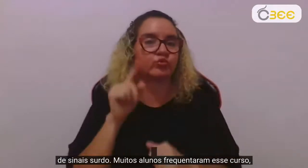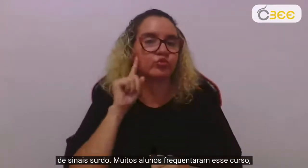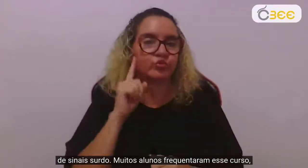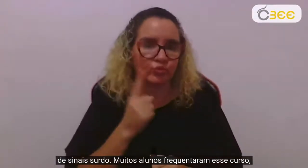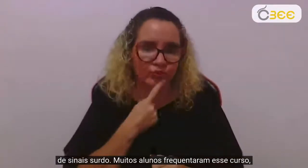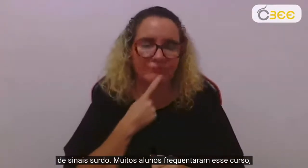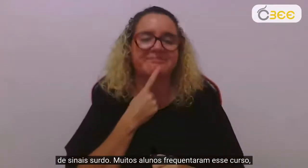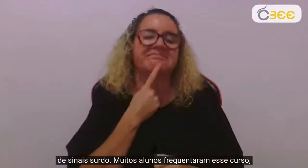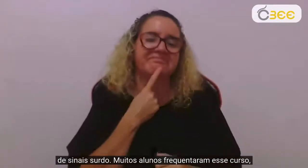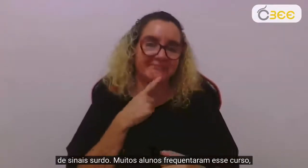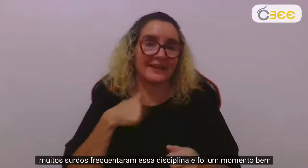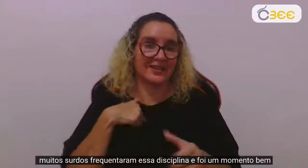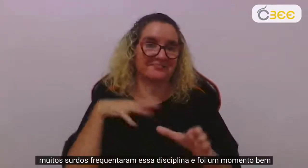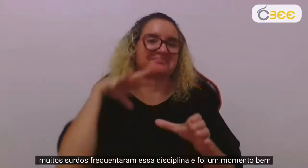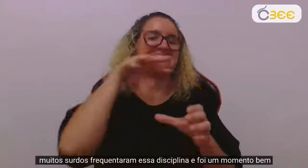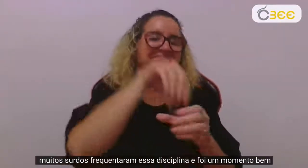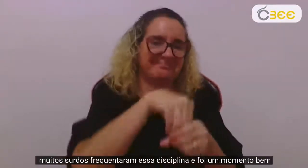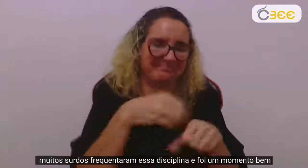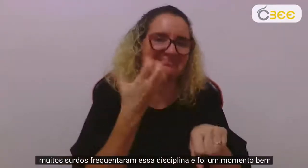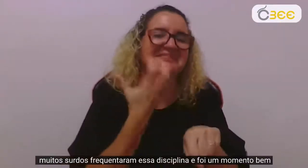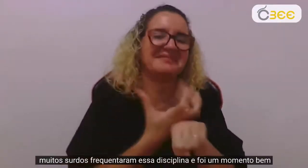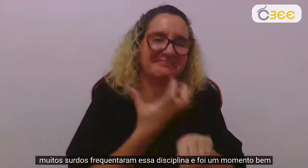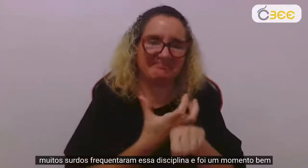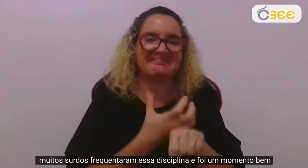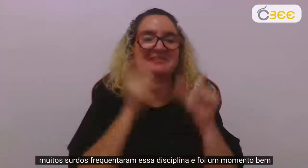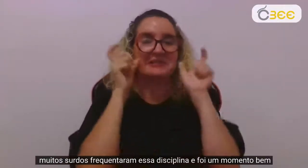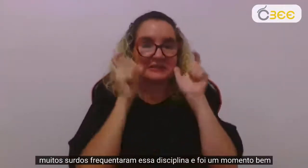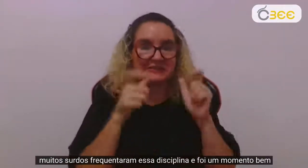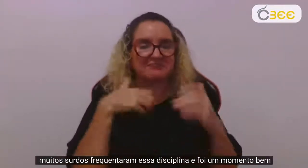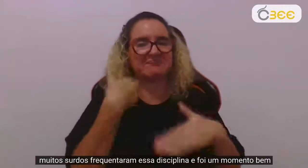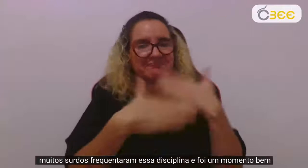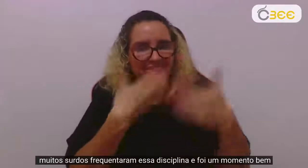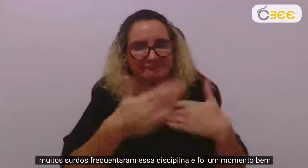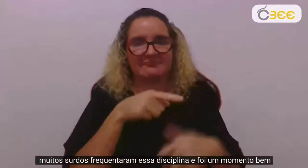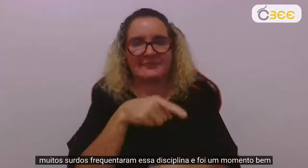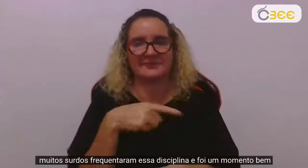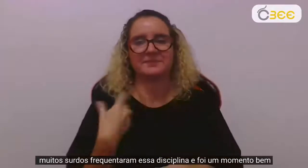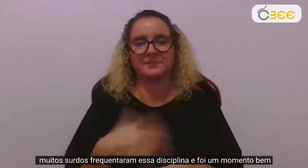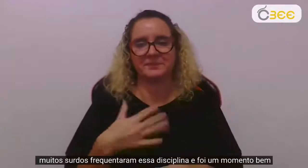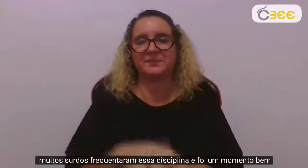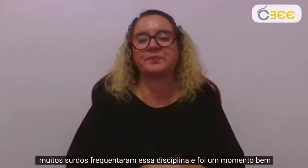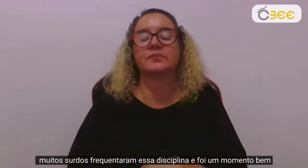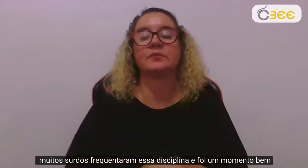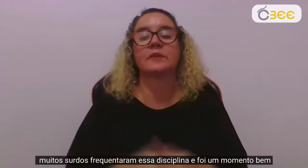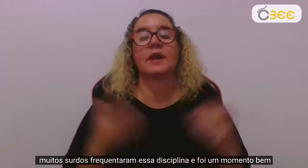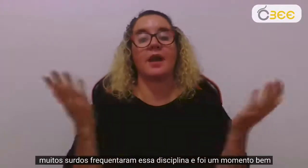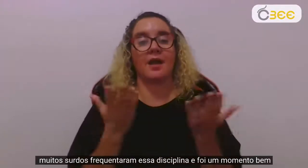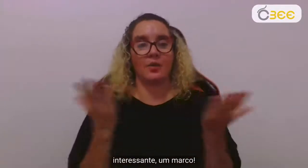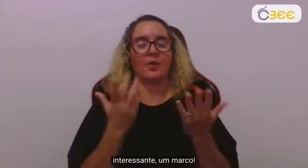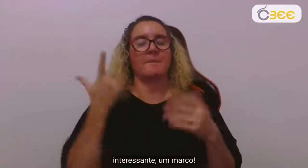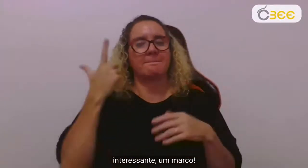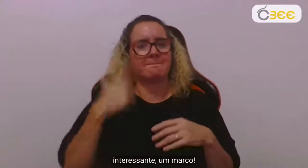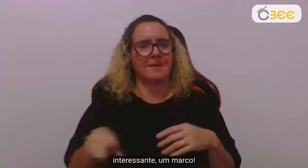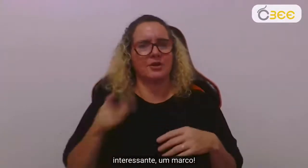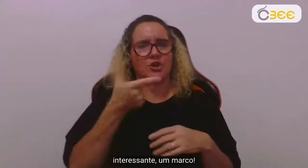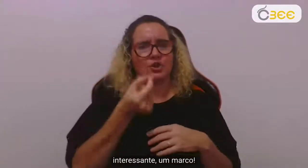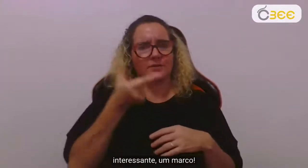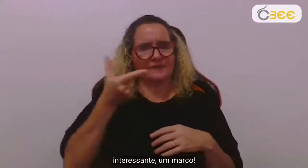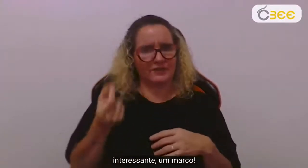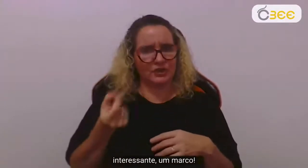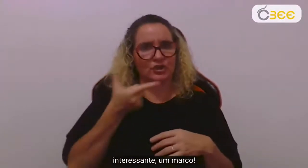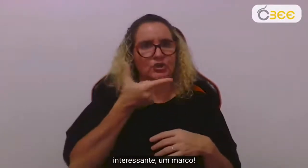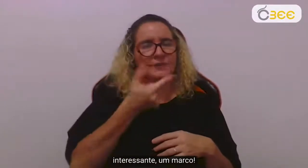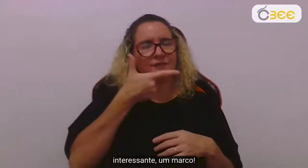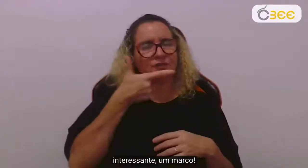alunos frequentaram esse curso, muitos surdos frequentaram essa disciplina, e foi um momento bem interessante, um marco.